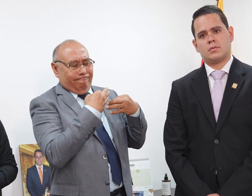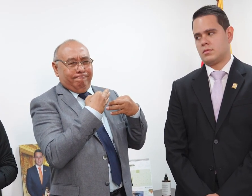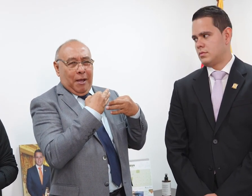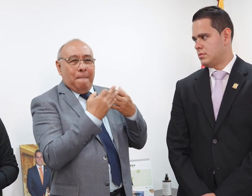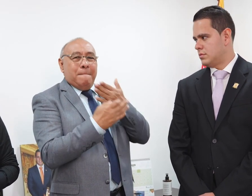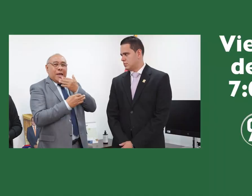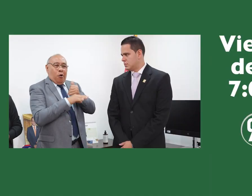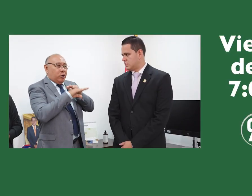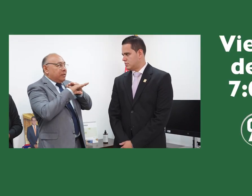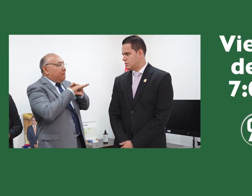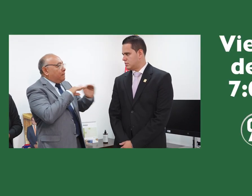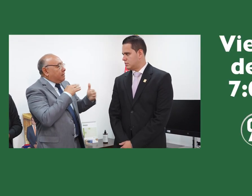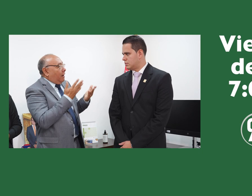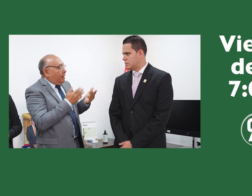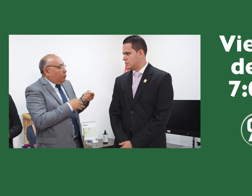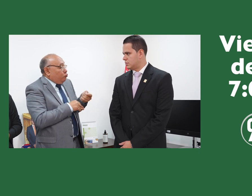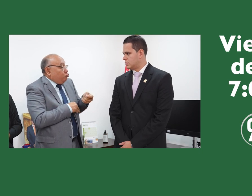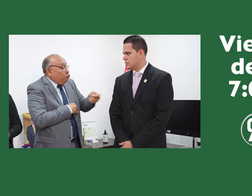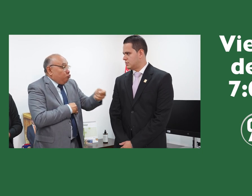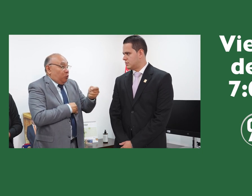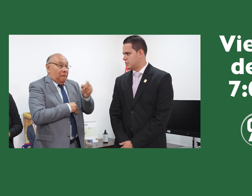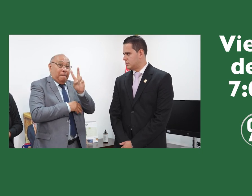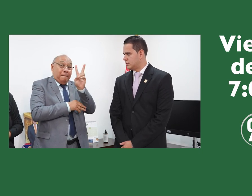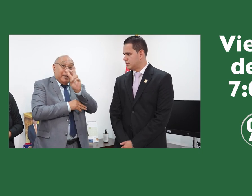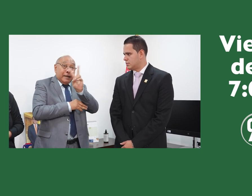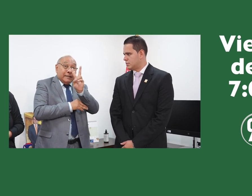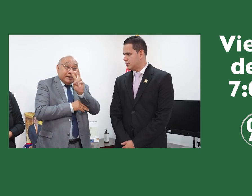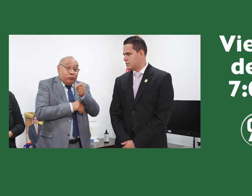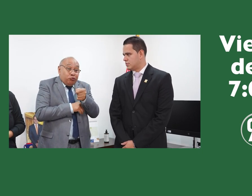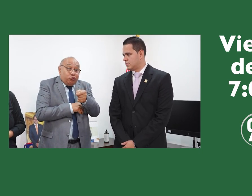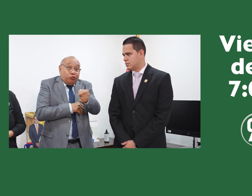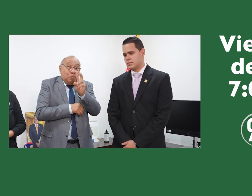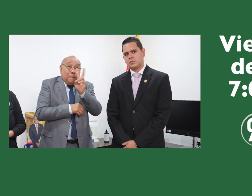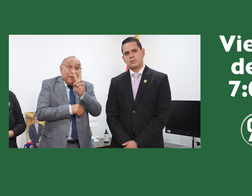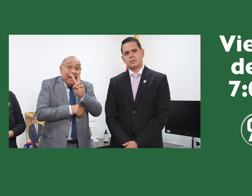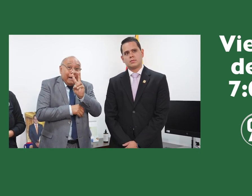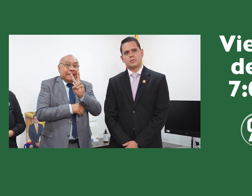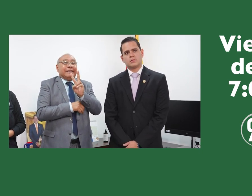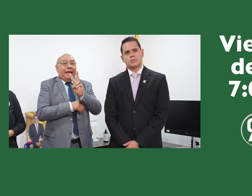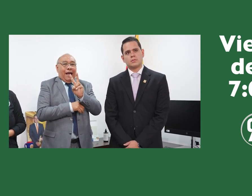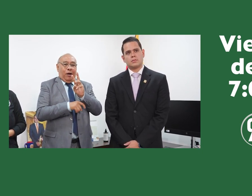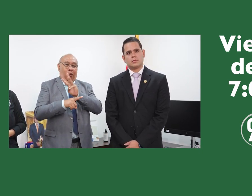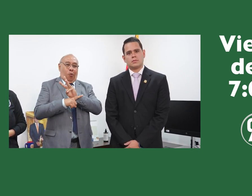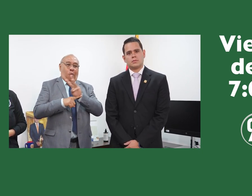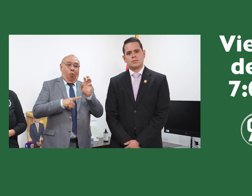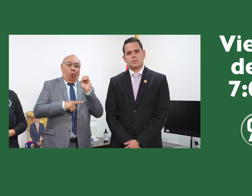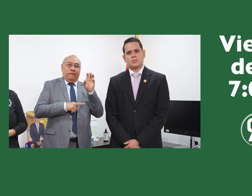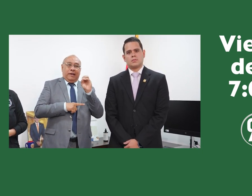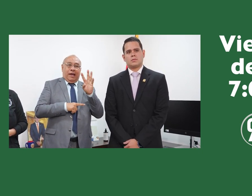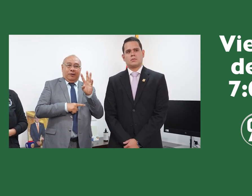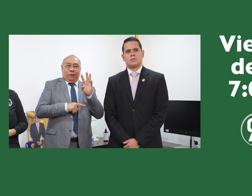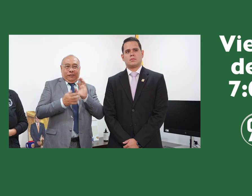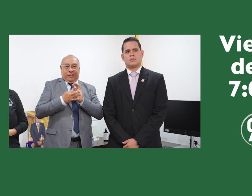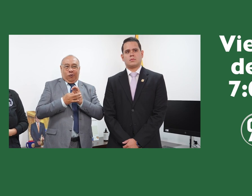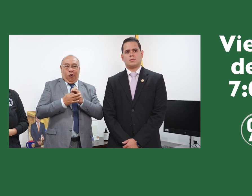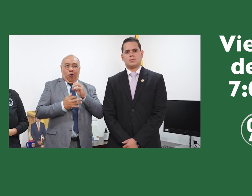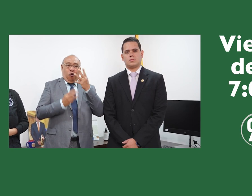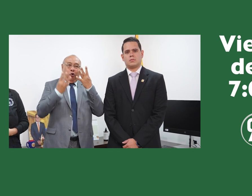invitación para que participe el próximo viernes en un webinario de FENASCOL llamado 90 minutos de los derechos,